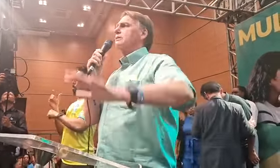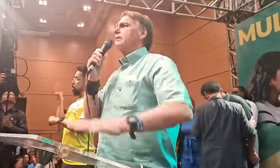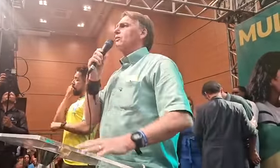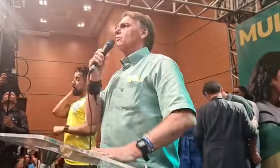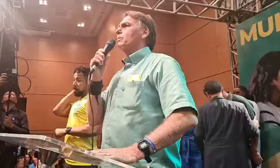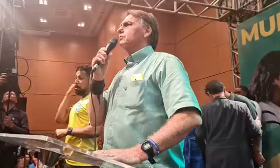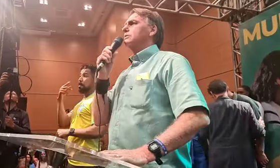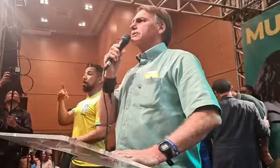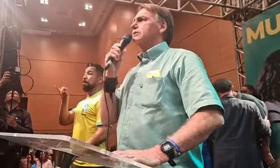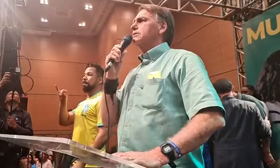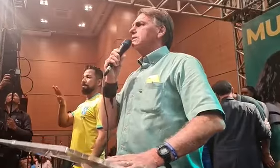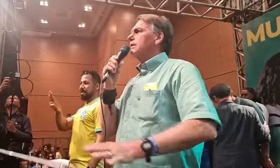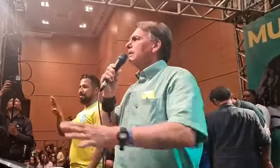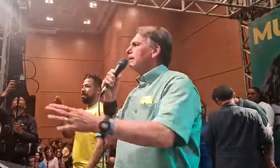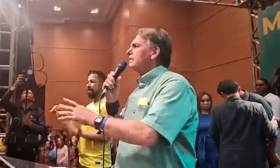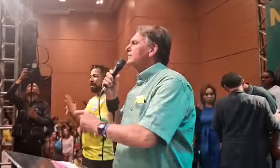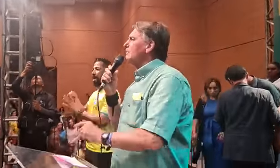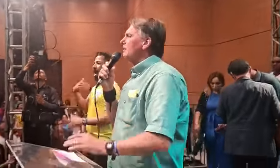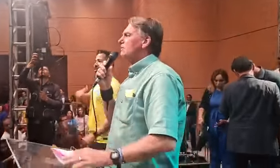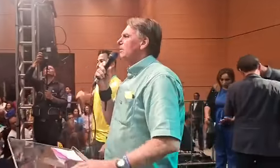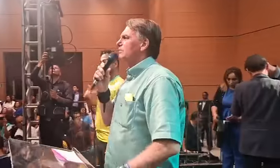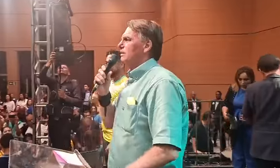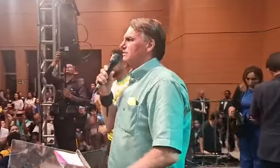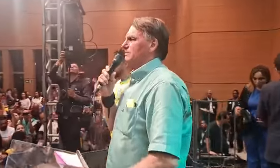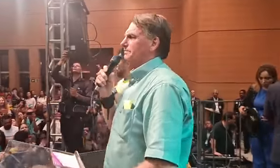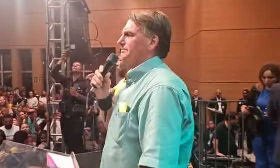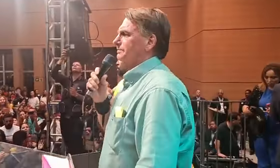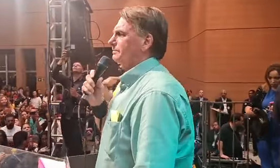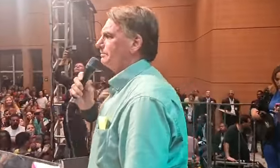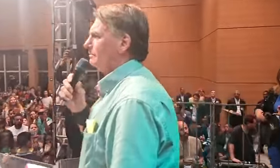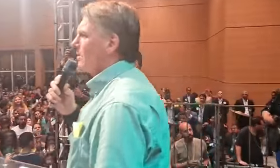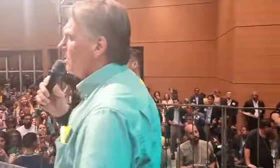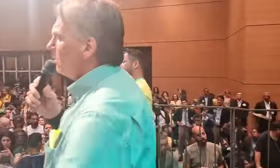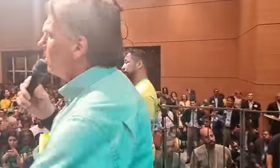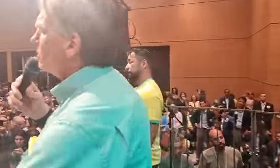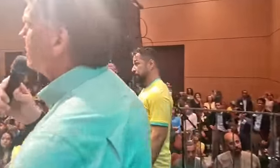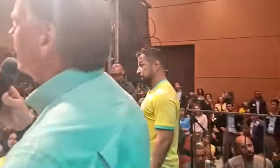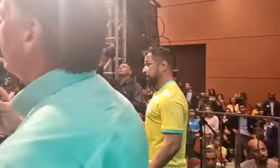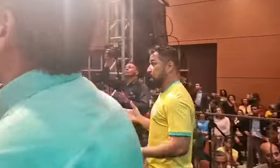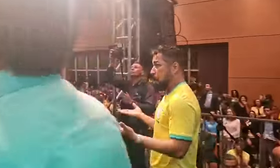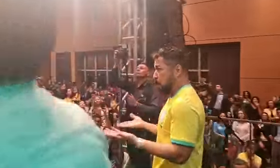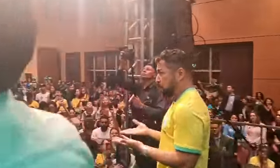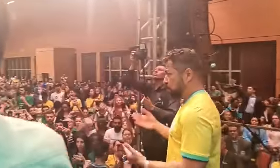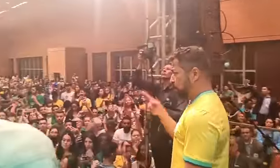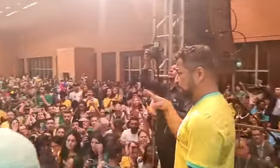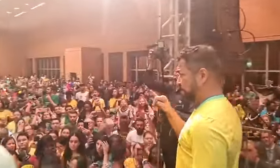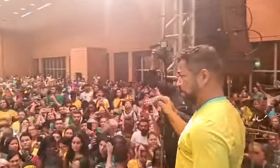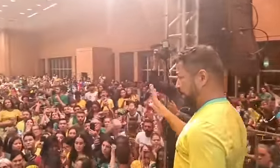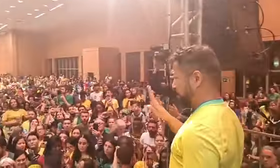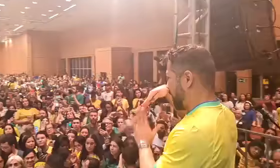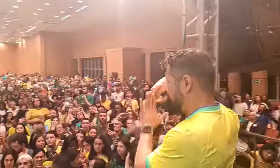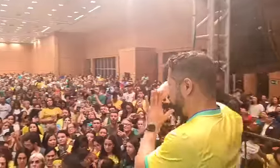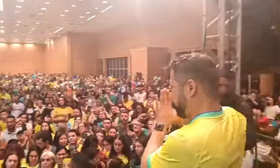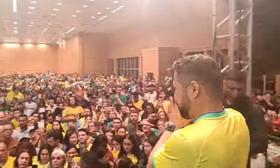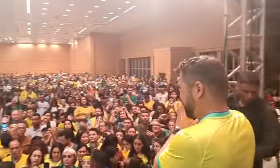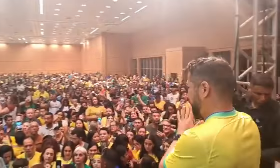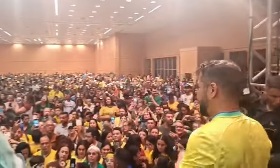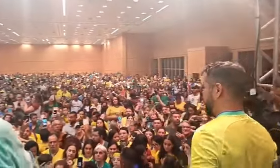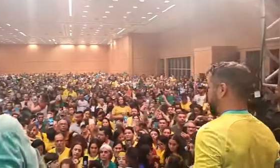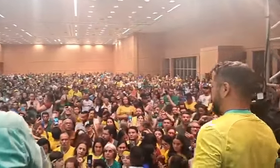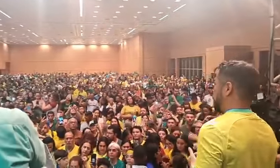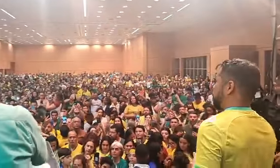produto interno bruto da Argentina era exatamente igual ao nosso. Hoje está lá embaixo.